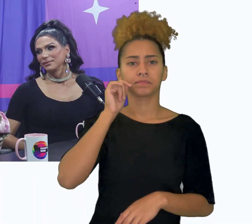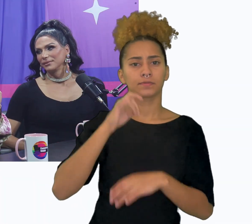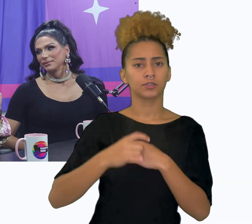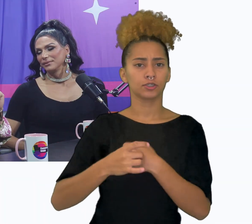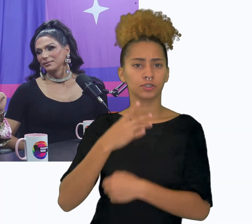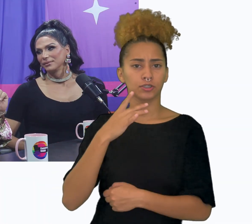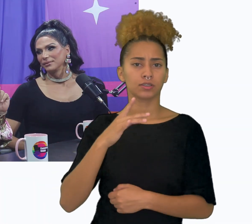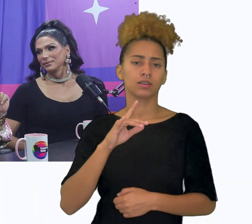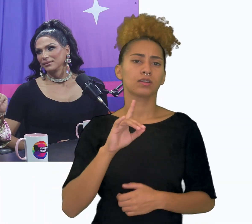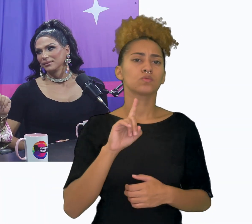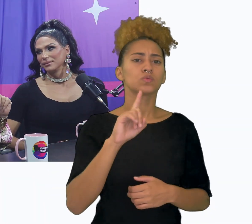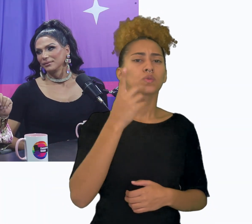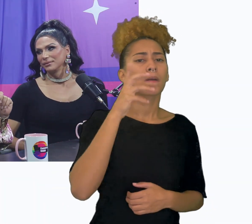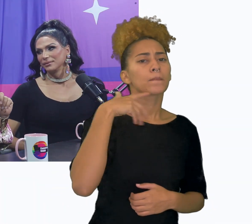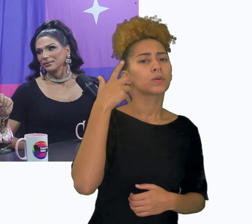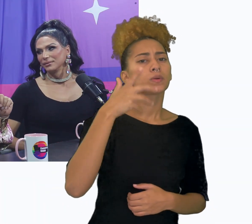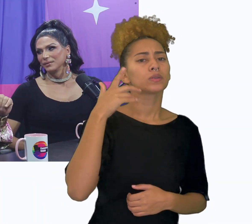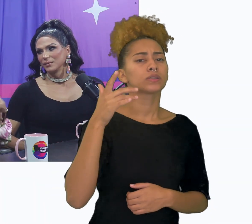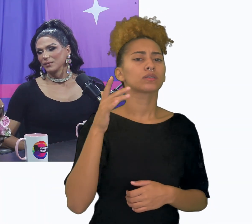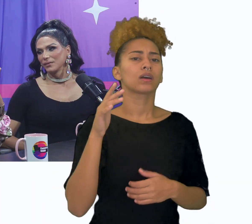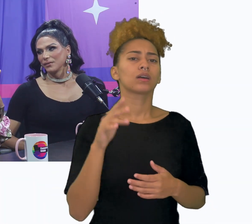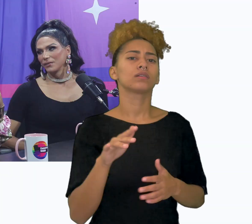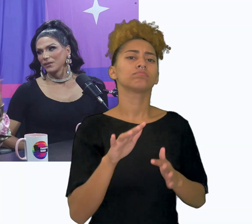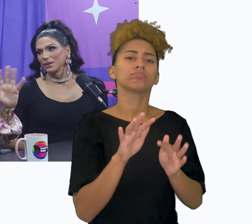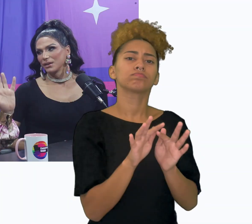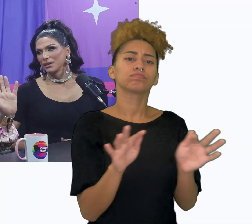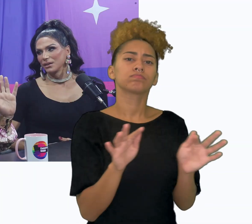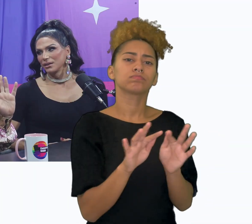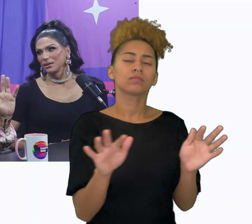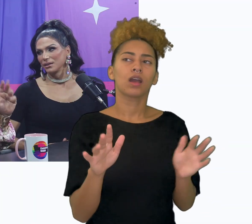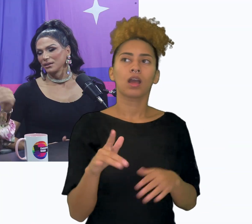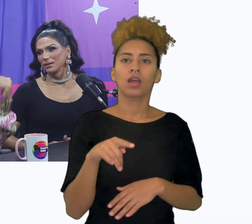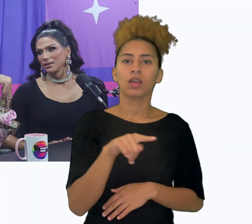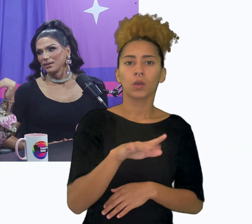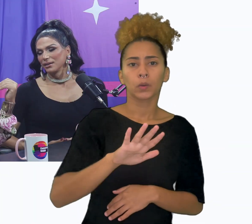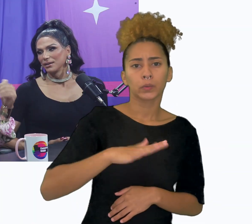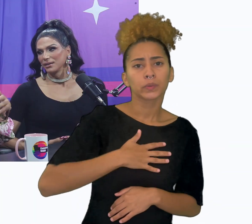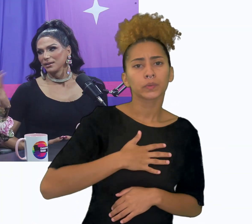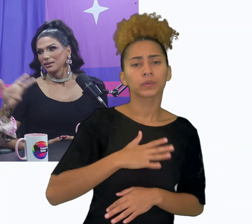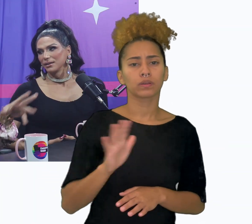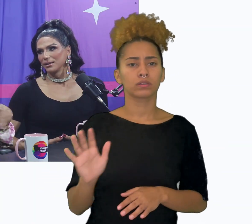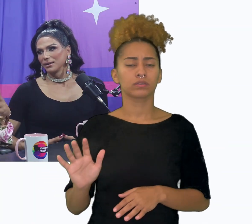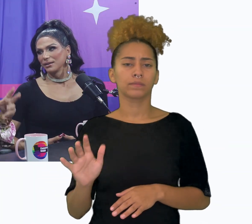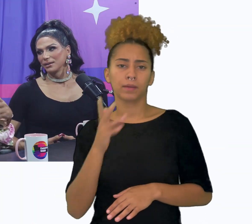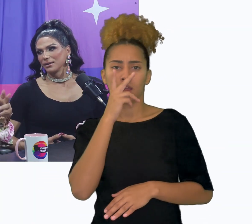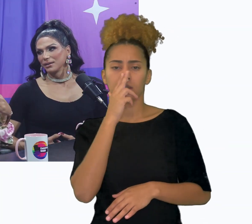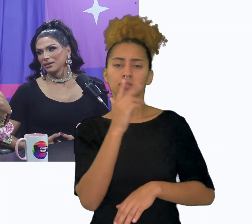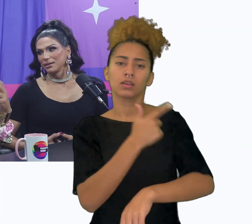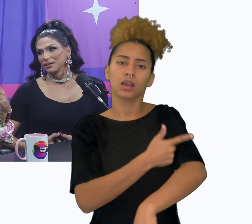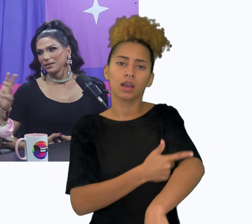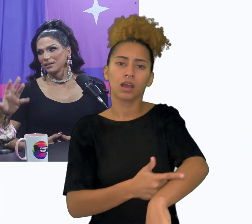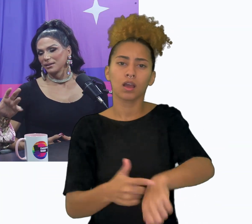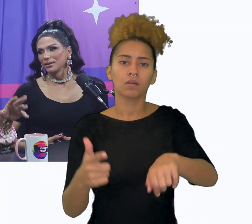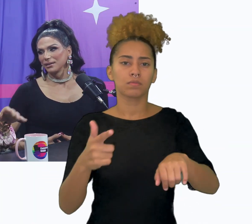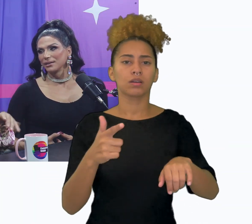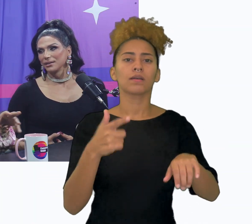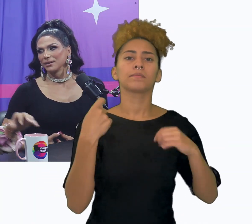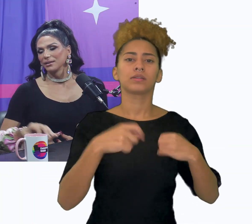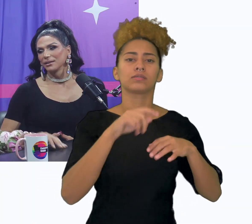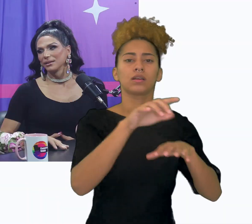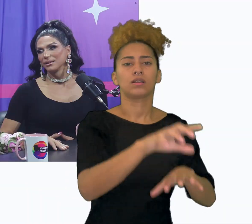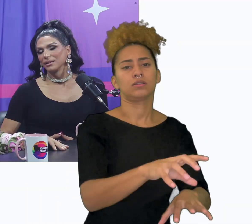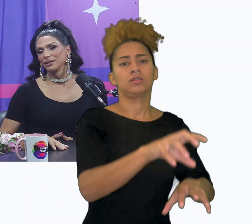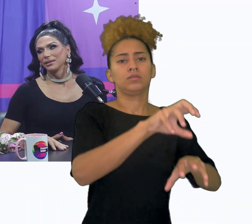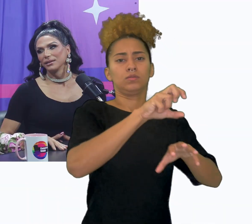uma dica pra fazer uma música lenta. E aí eu fiz e me identifiquei. Eu acho que entra a coisa de ser interpretativo,